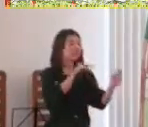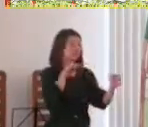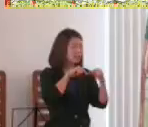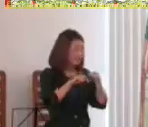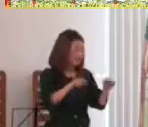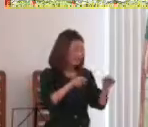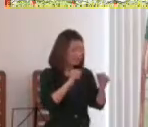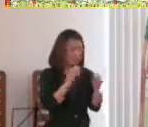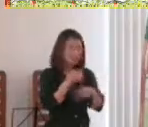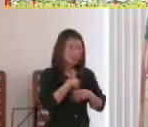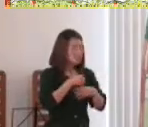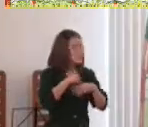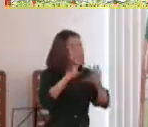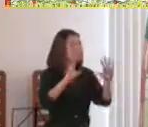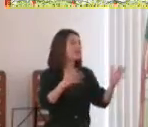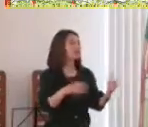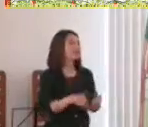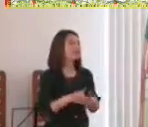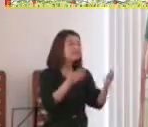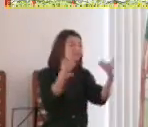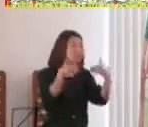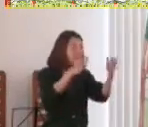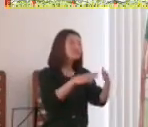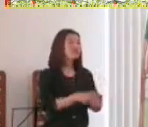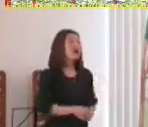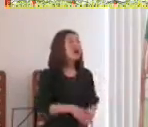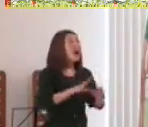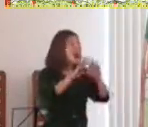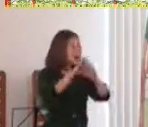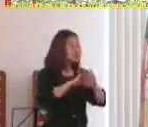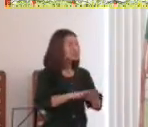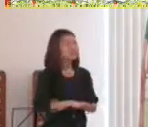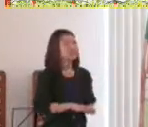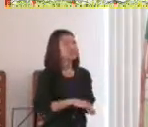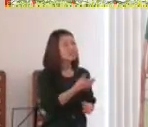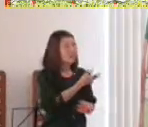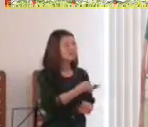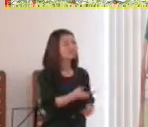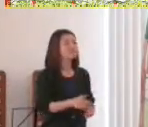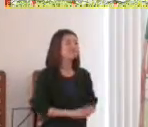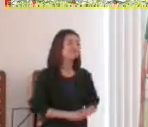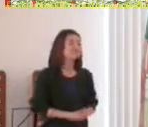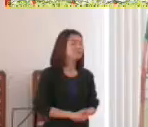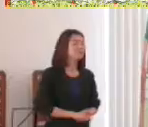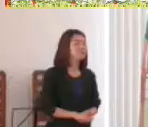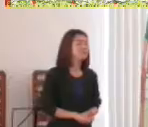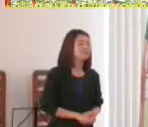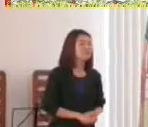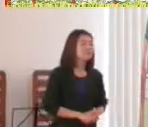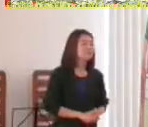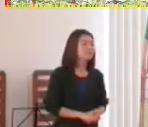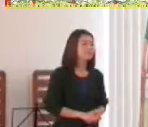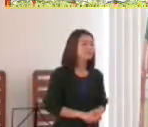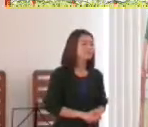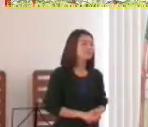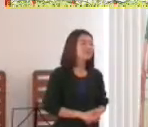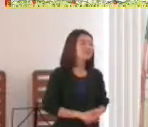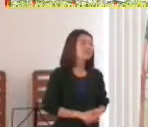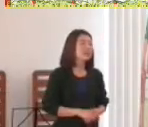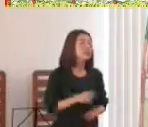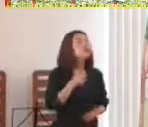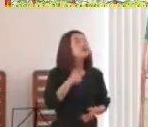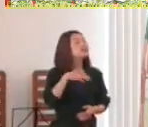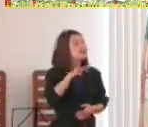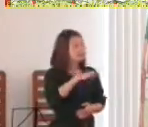死を怖がる必要ない、安心して死になさい。それをイエス様は私たちに伝